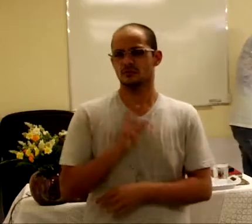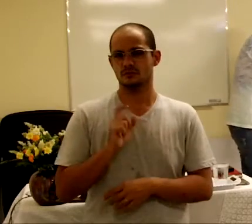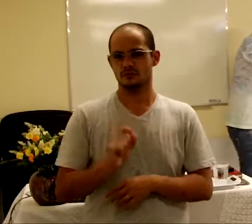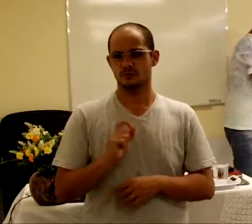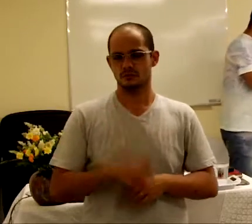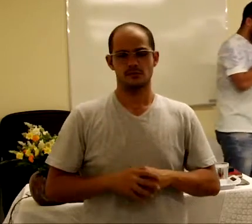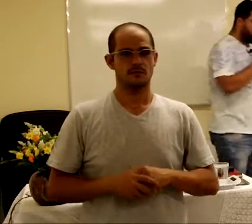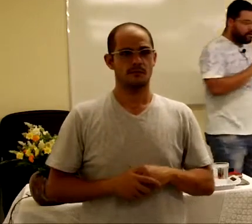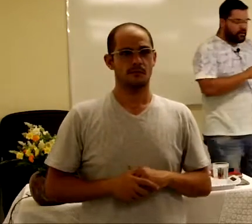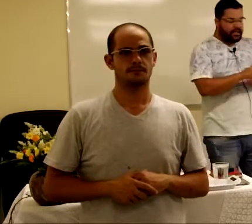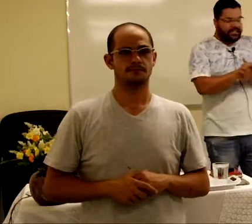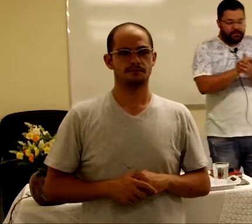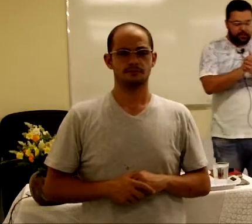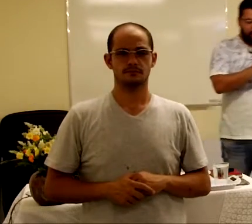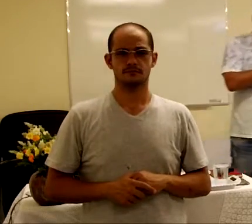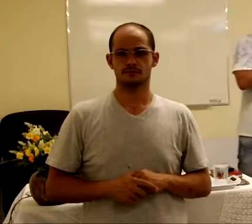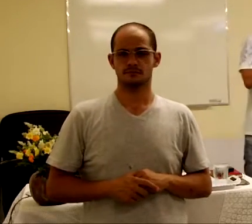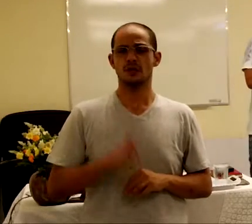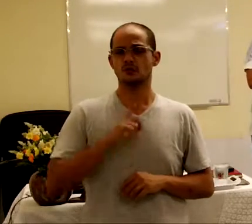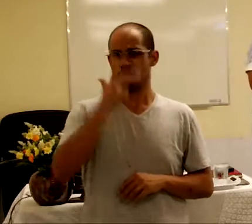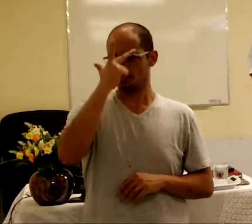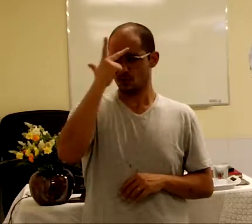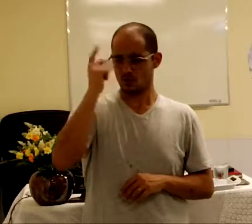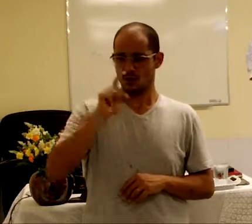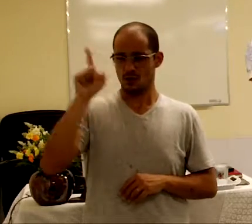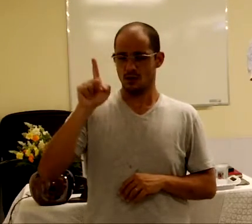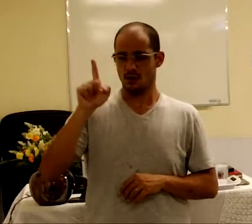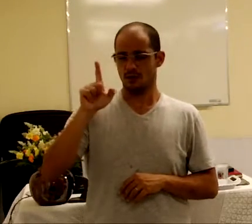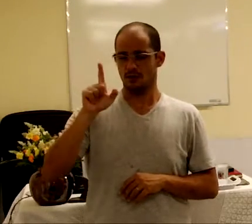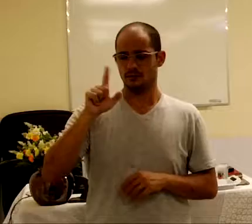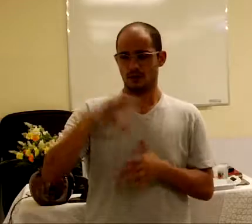um líder espiritual budista